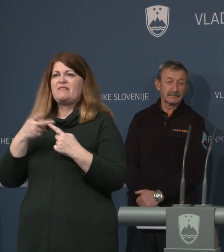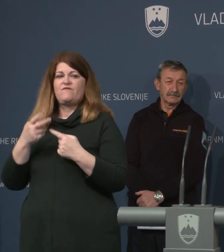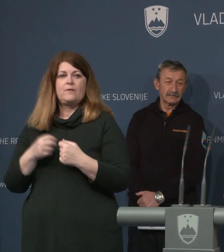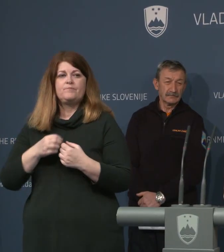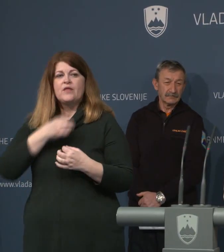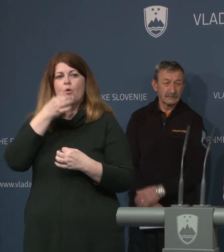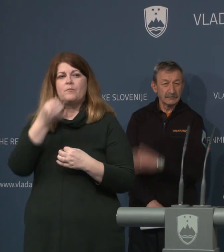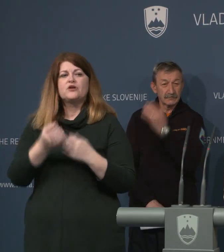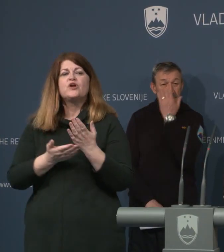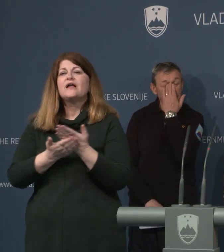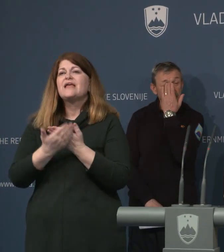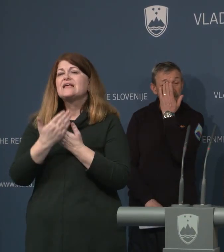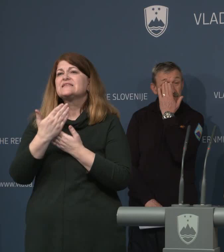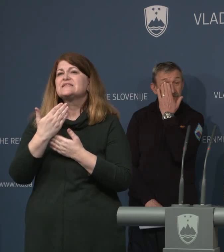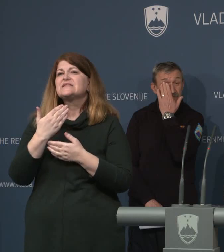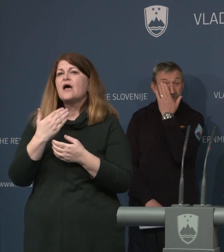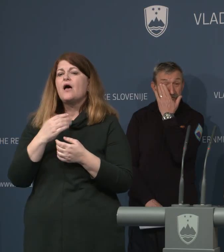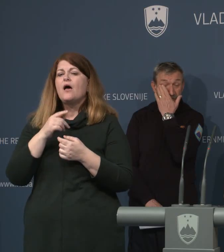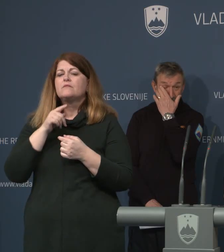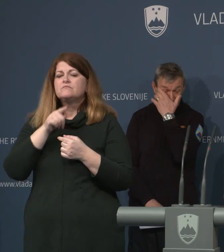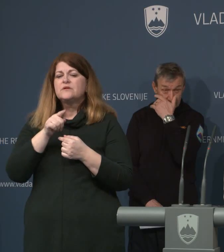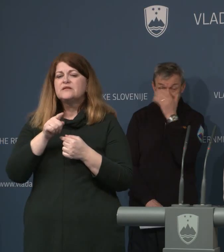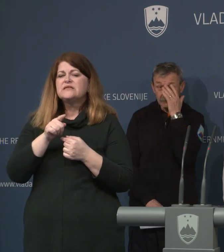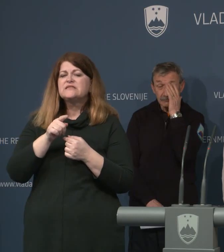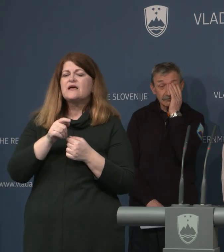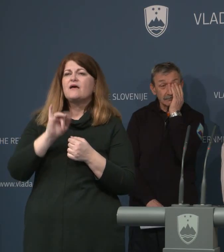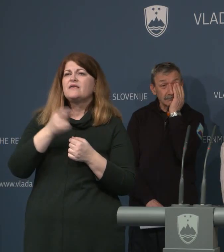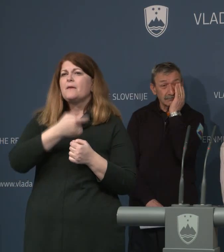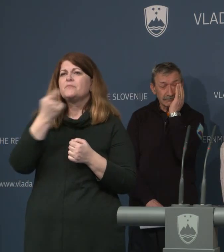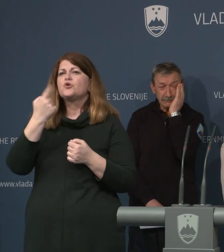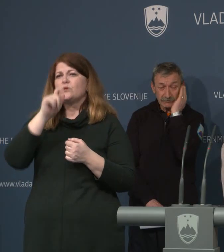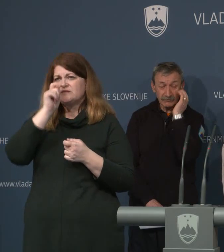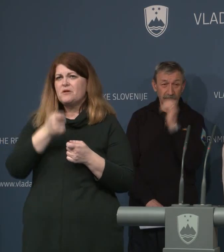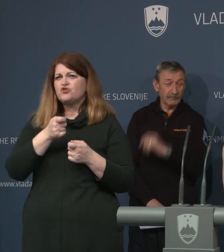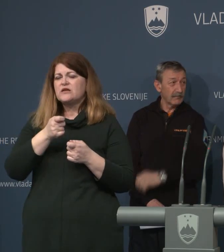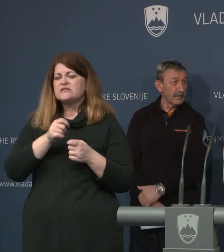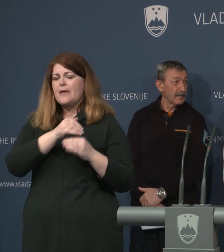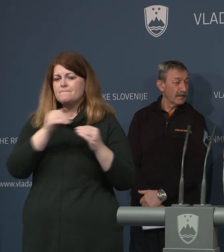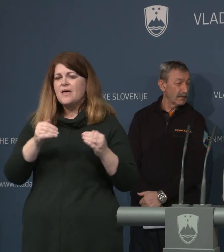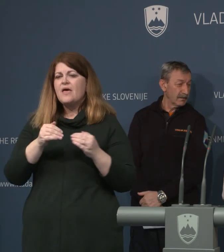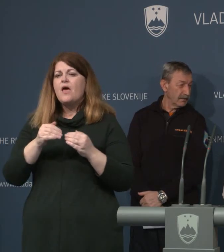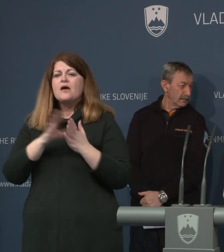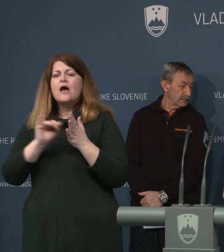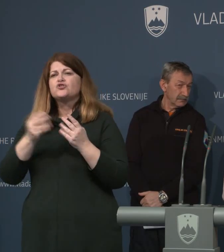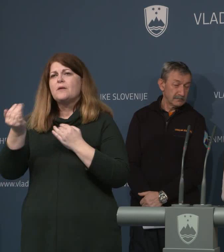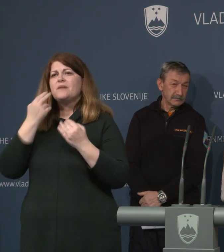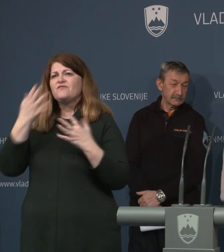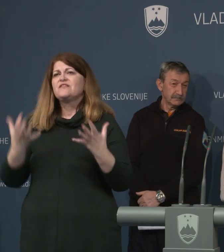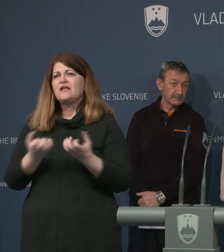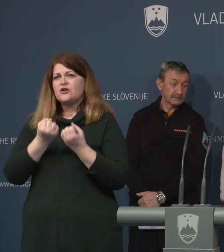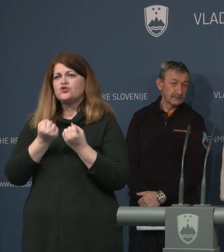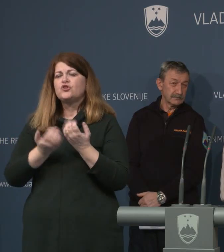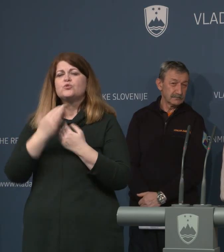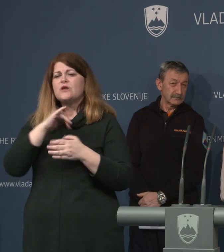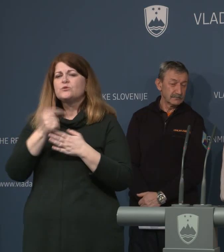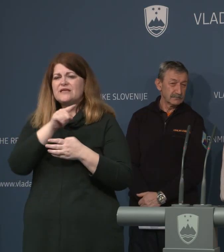Vprašanje za kolega, ki se je gibal ob madžarski meji danes, kakšna je predvidena rešitev za vse tujce, ki zaradi zavrnitve